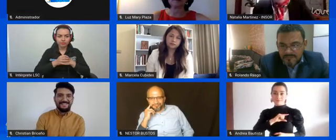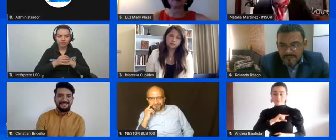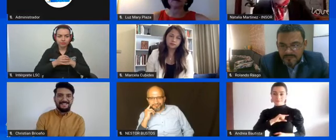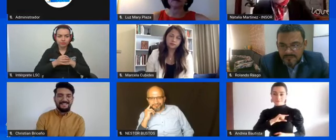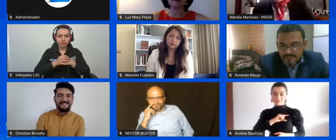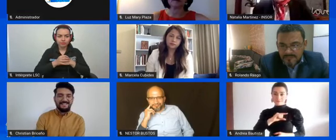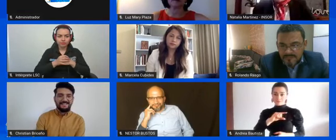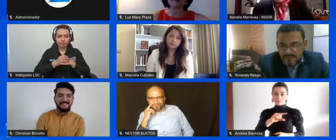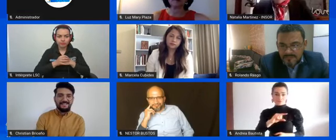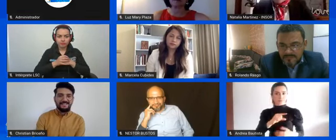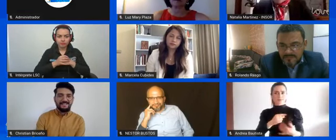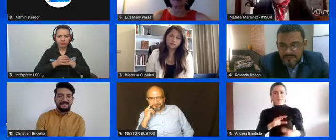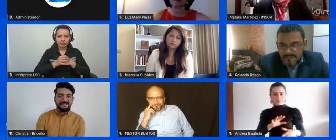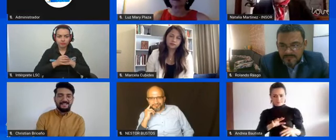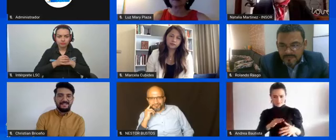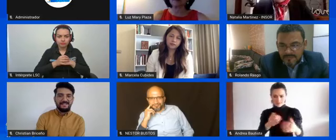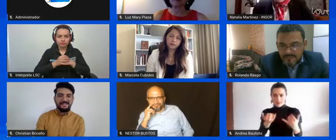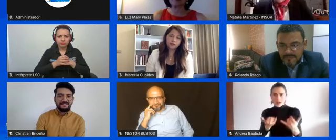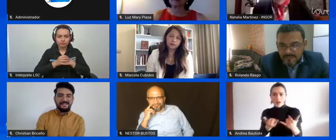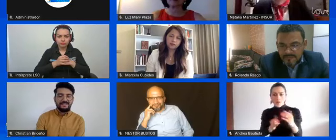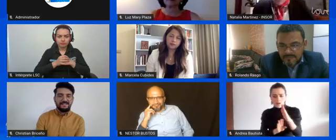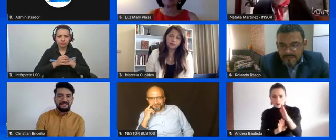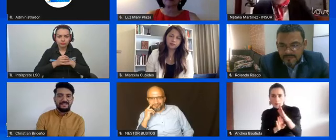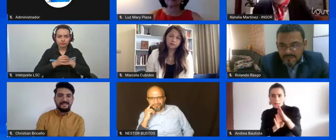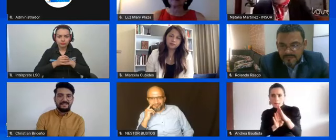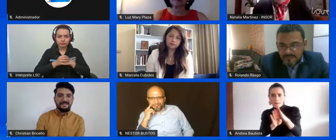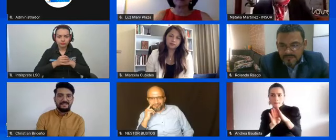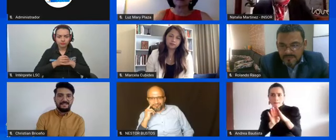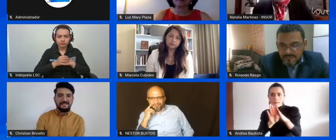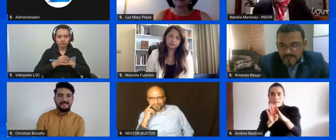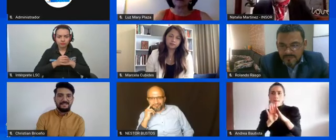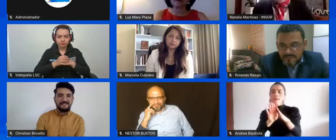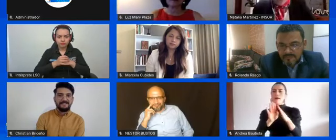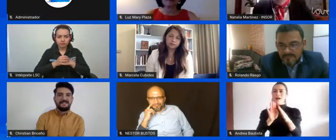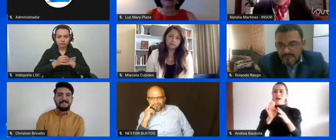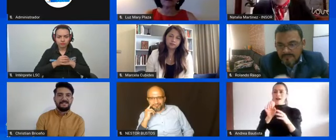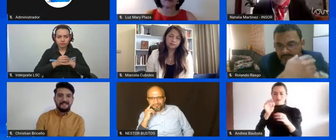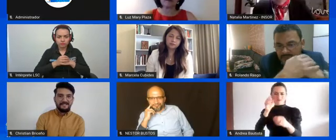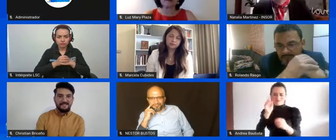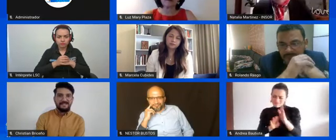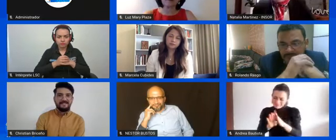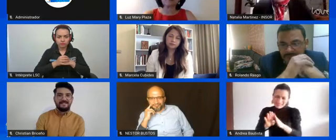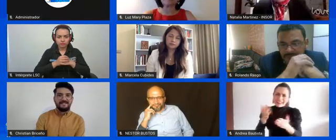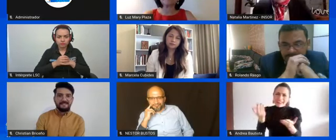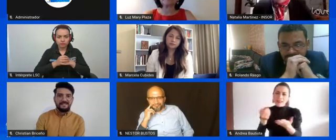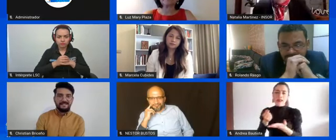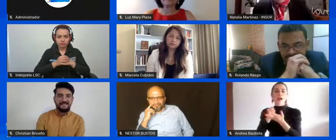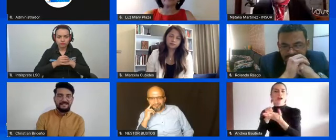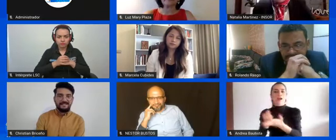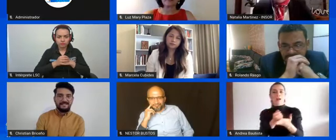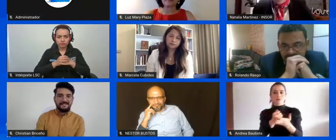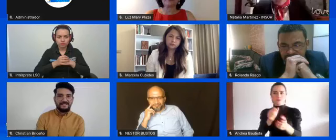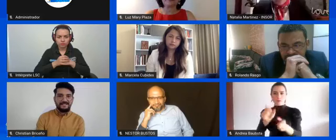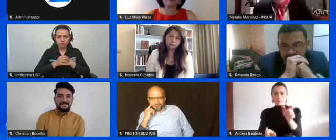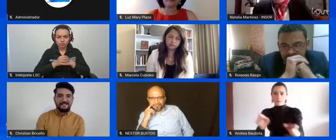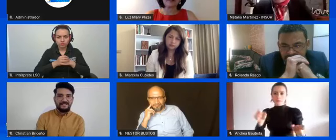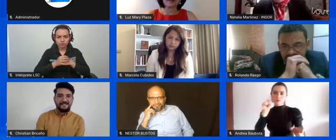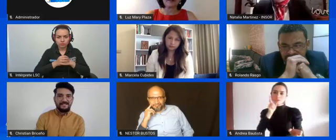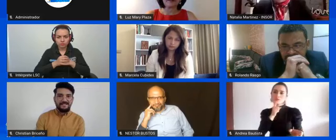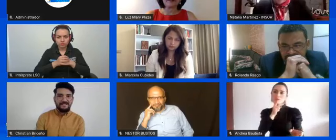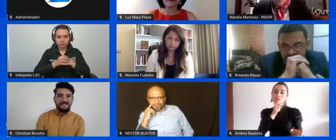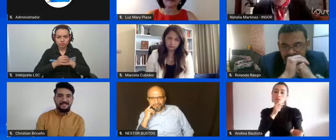logrado los avances tan significativos en la garantía de derechos para la población sorda, sin el trabajo conjunto